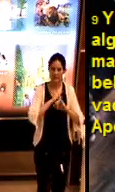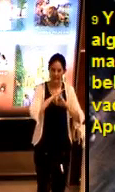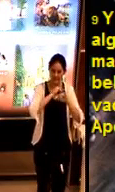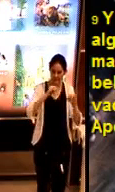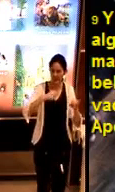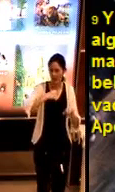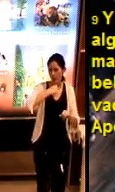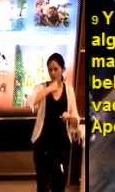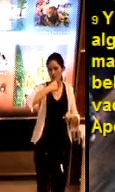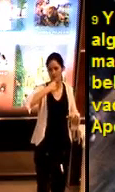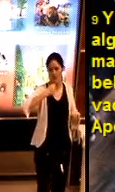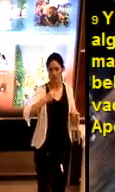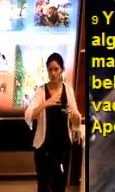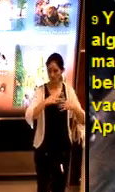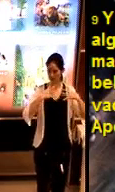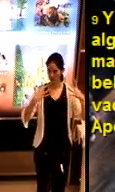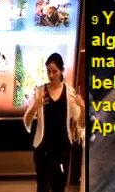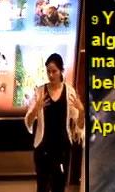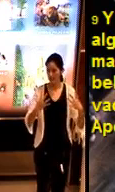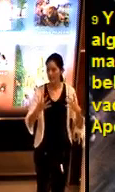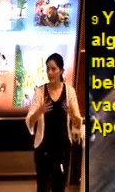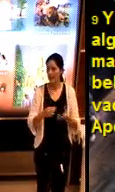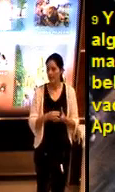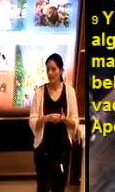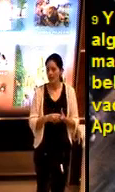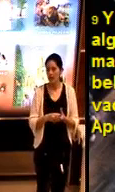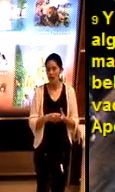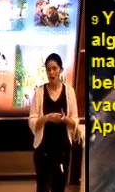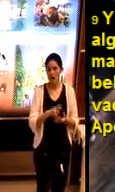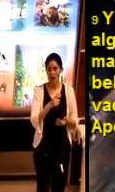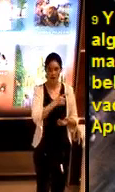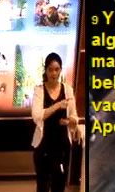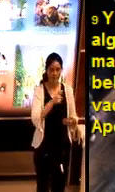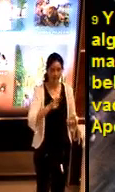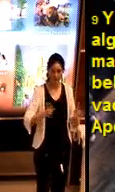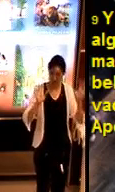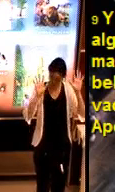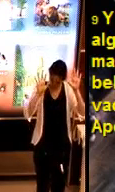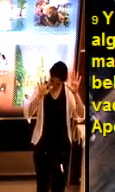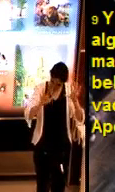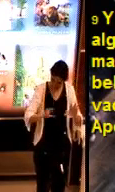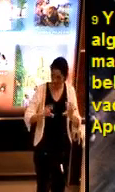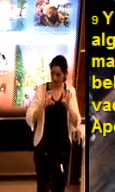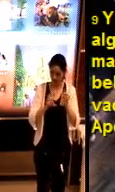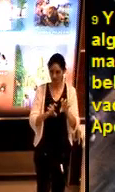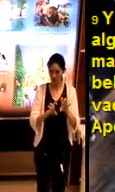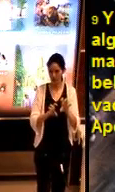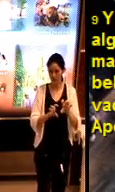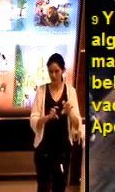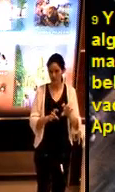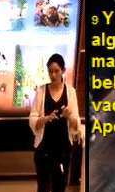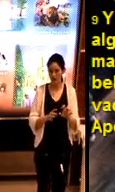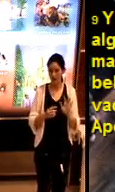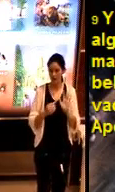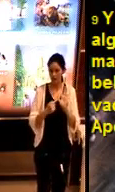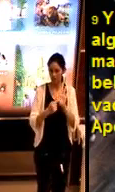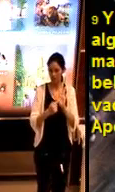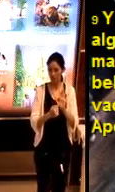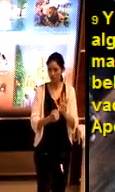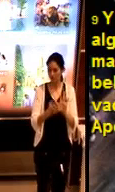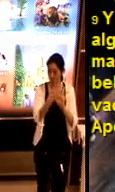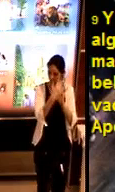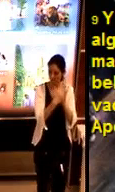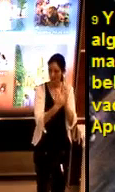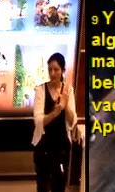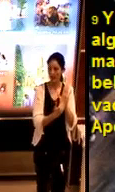poder, si alguno adora a la bestia y a su imagen. Ya sabemos quién es la bestia, hermanos, es el cuerno pequeño.